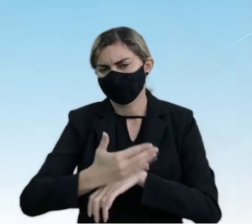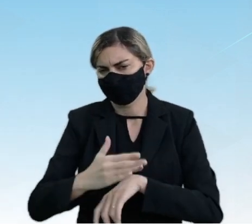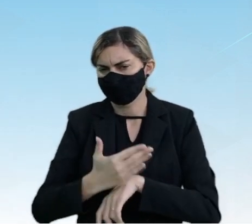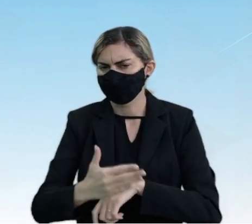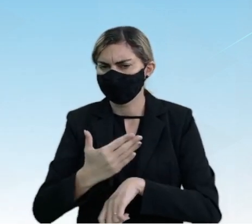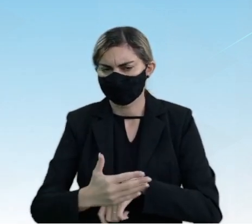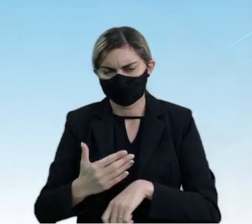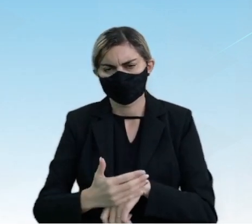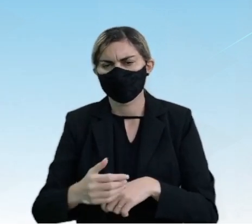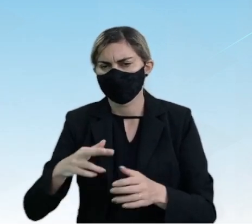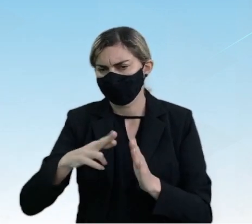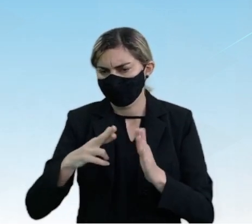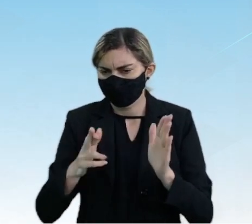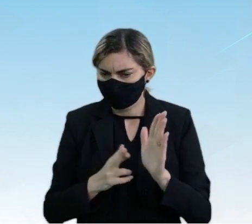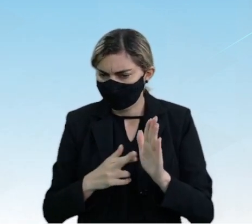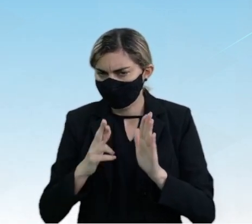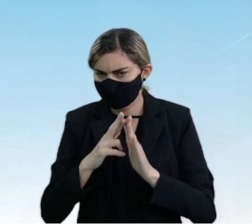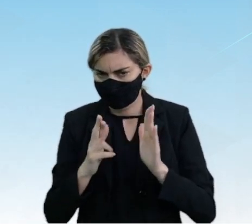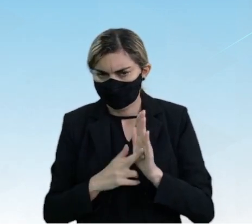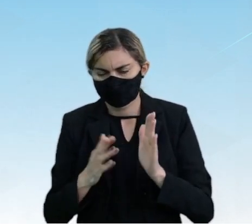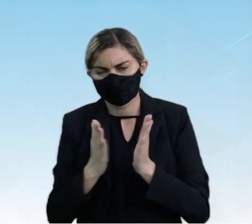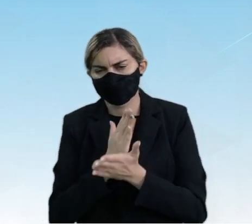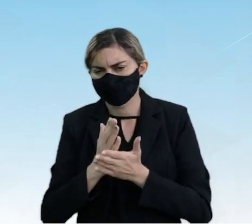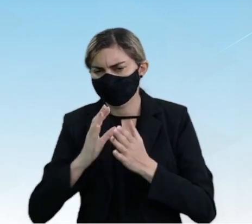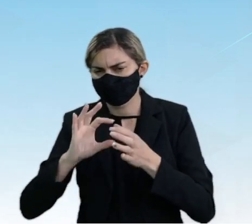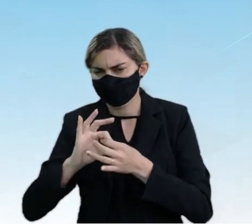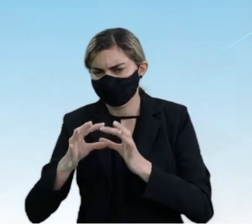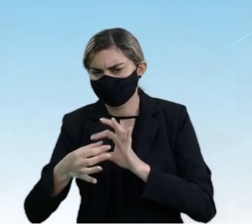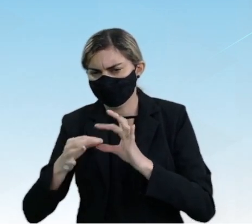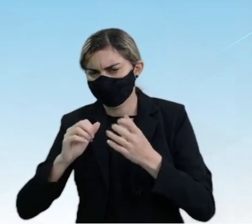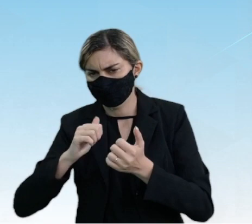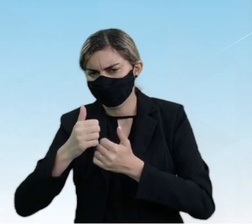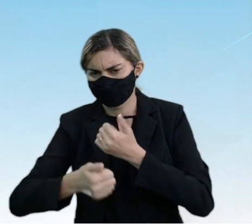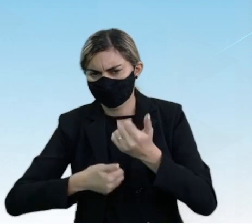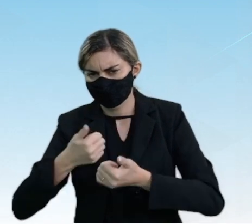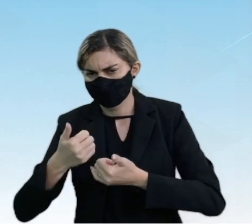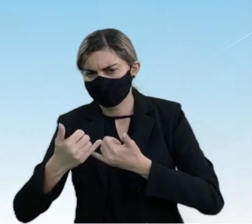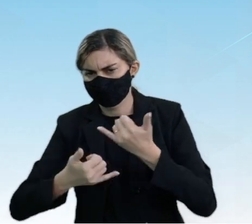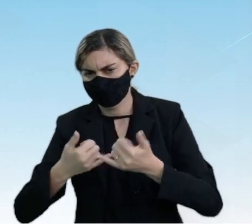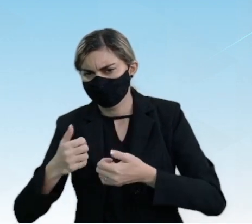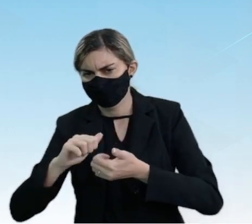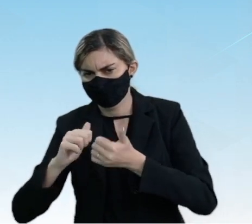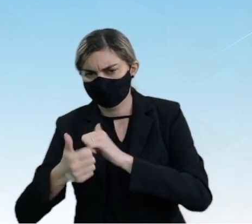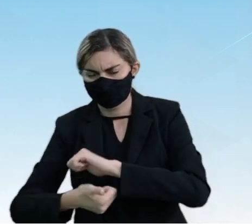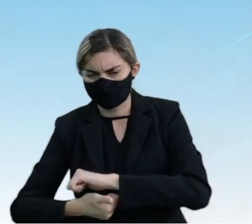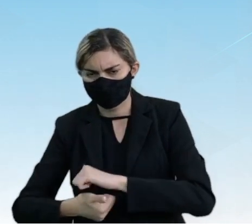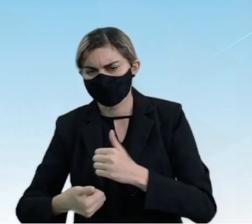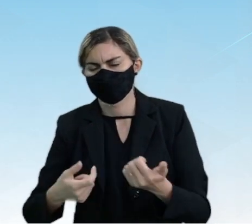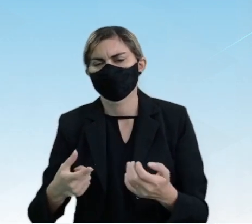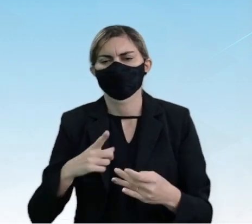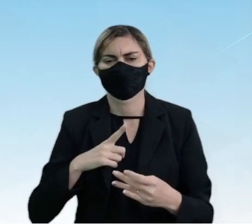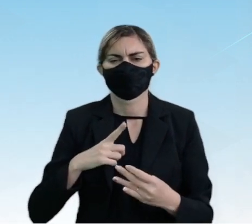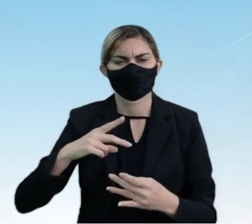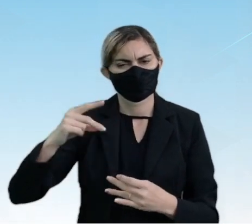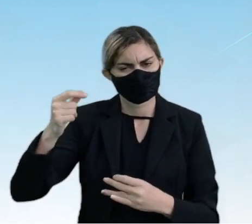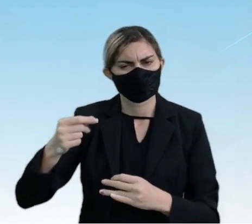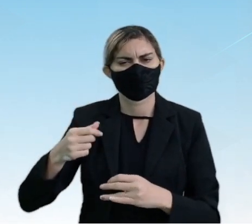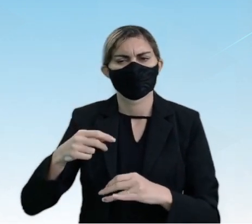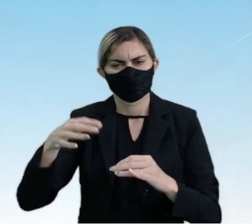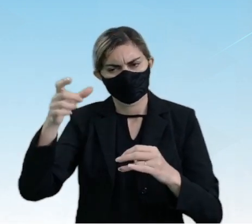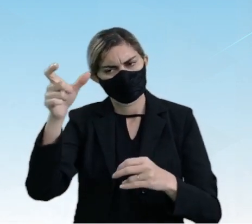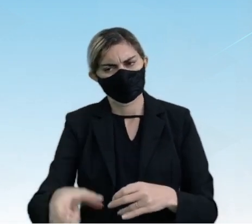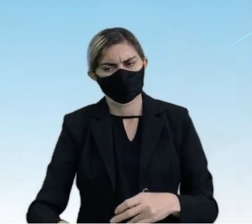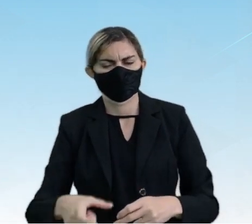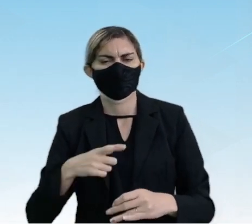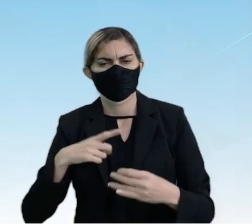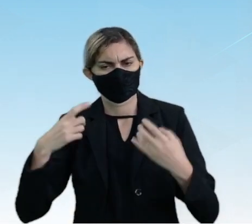ali por meio de regras, né? Alguns jogos esportivos, organizando essas regras e técnicas padrões para conduzir meio que a conduta ali